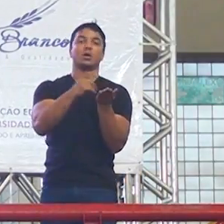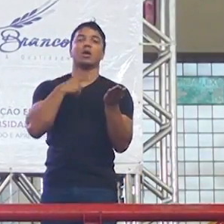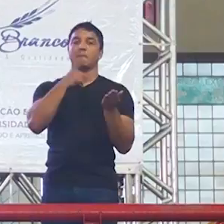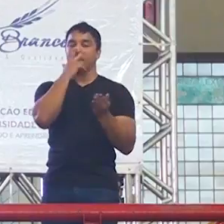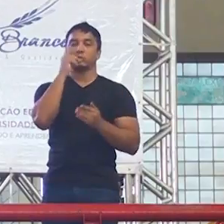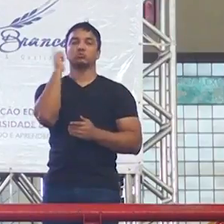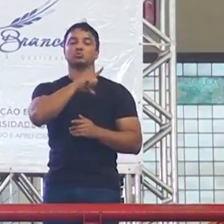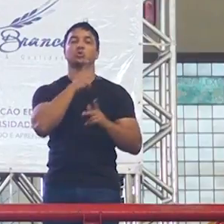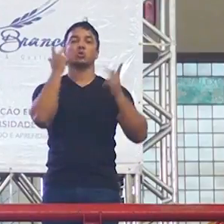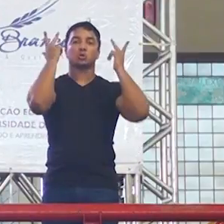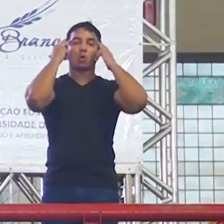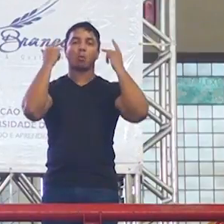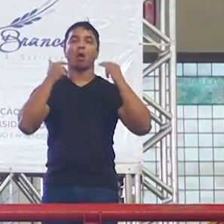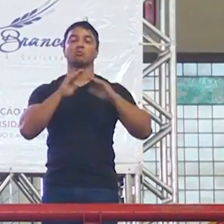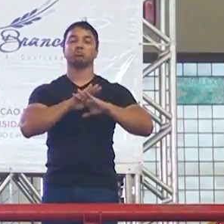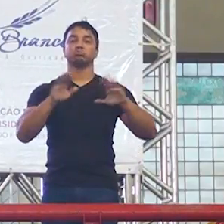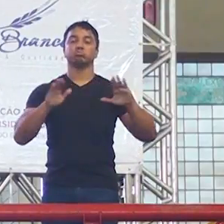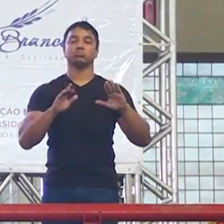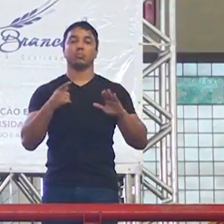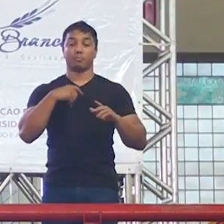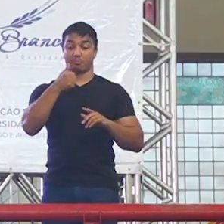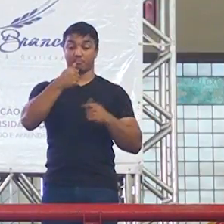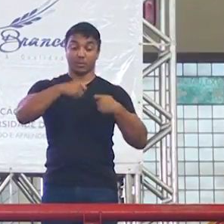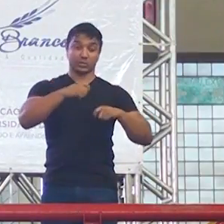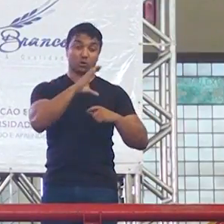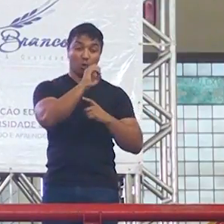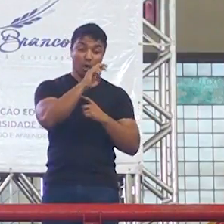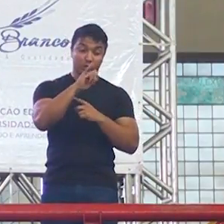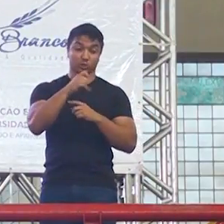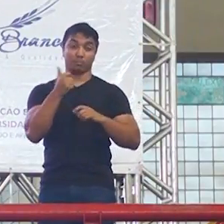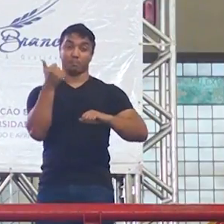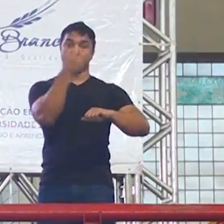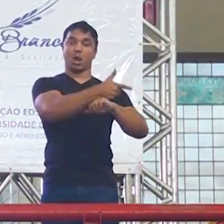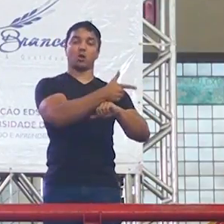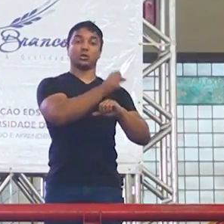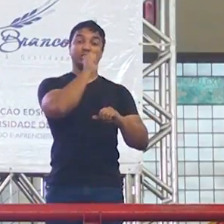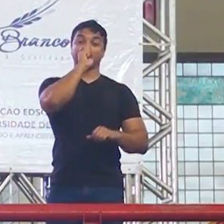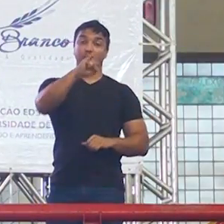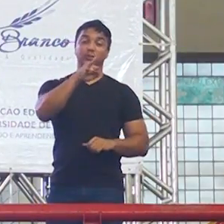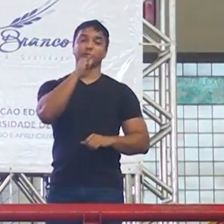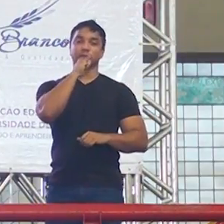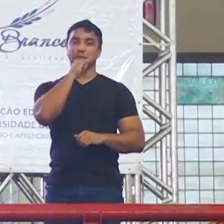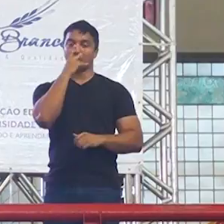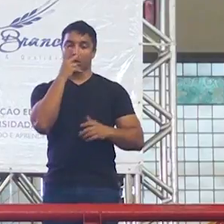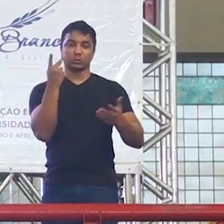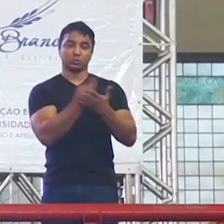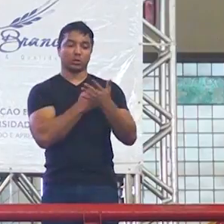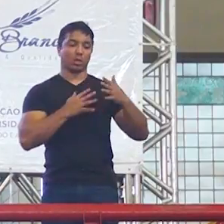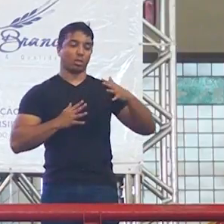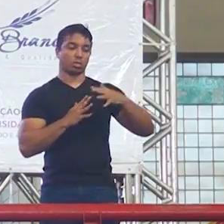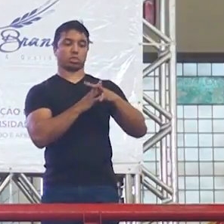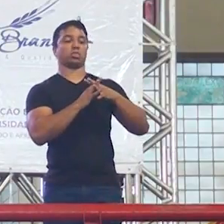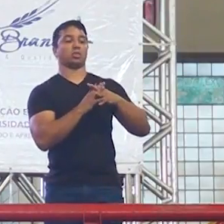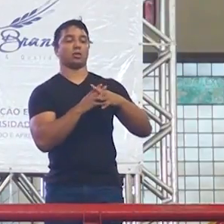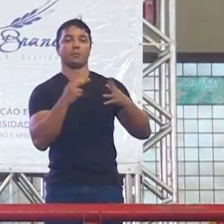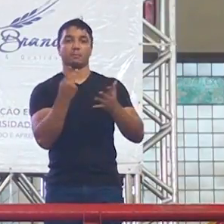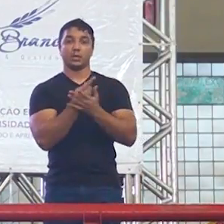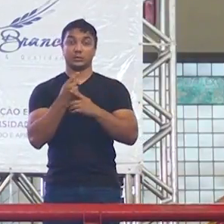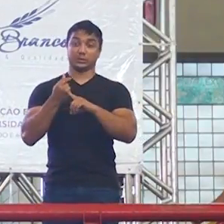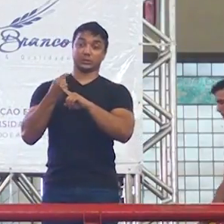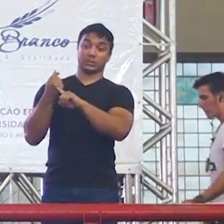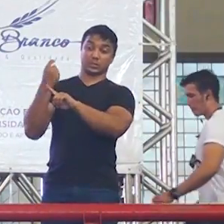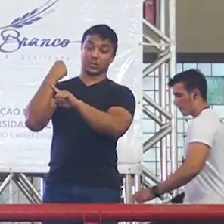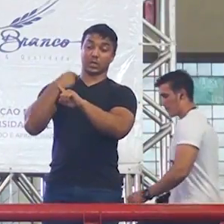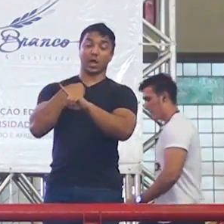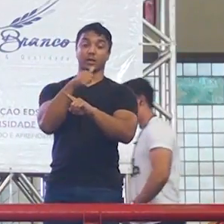funcionar normalmente. Ou seja, ele precisa de uma corrente maior do que 15 amperes. Se ele é interrompido, significa dizer que o disjuntor antigo é menor